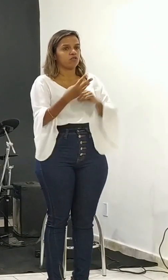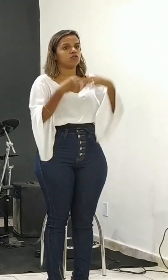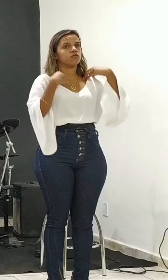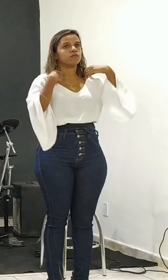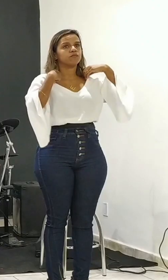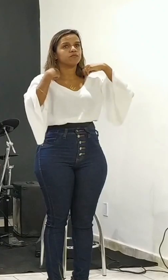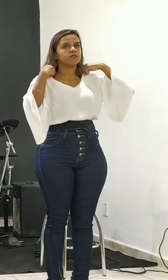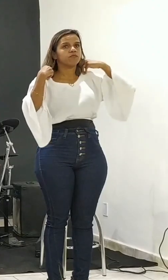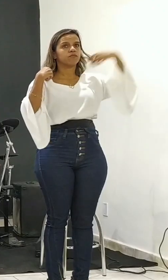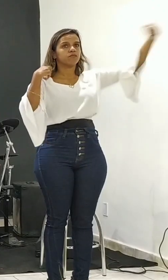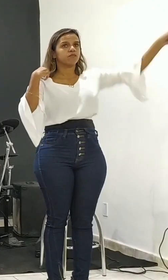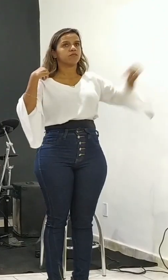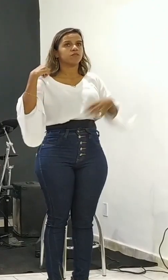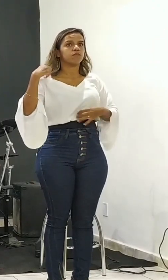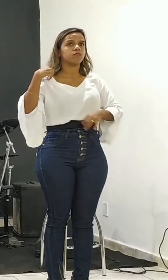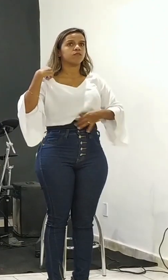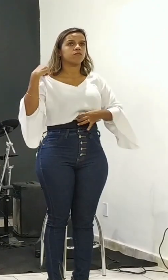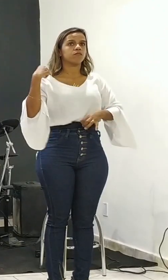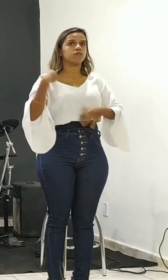só.